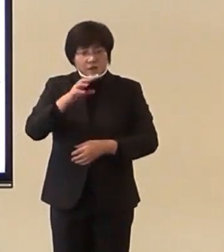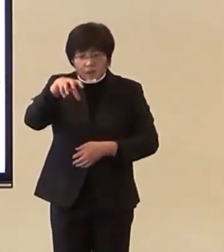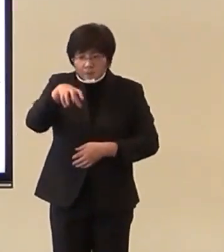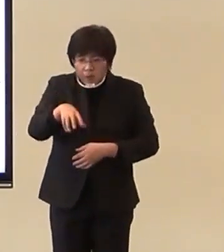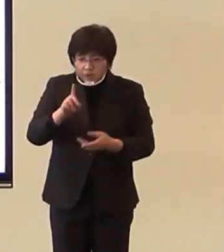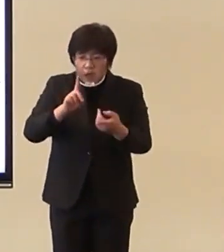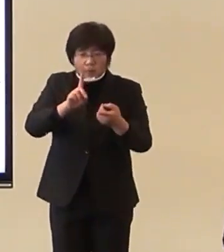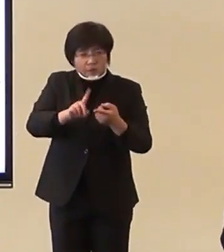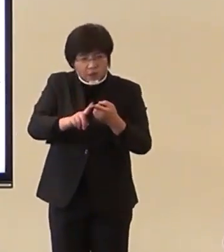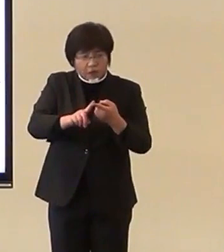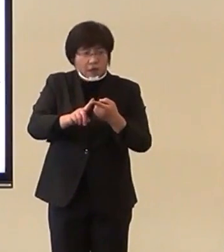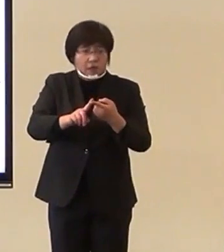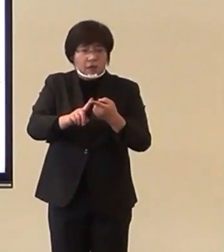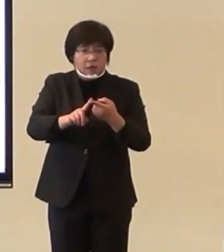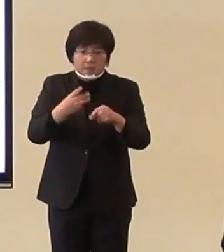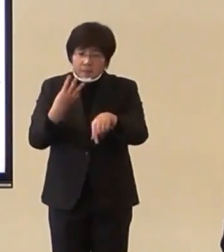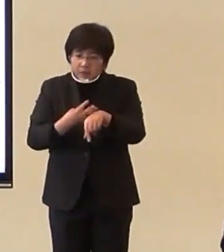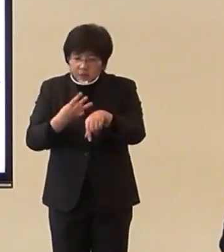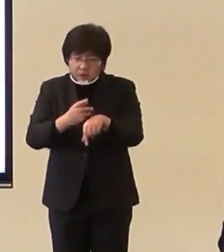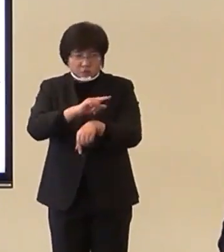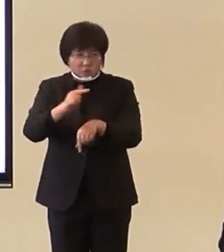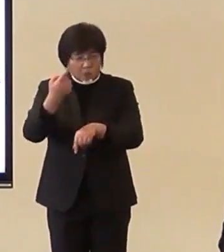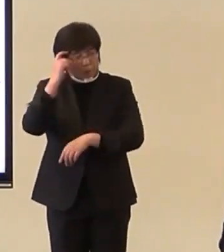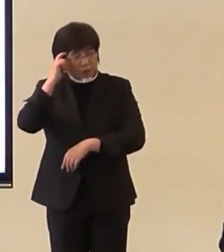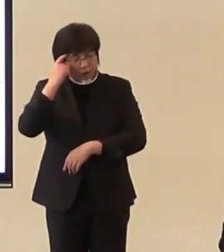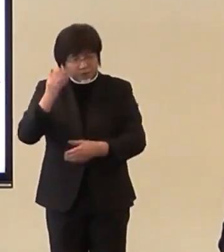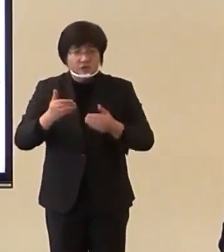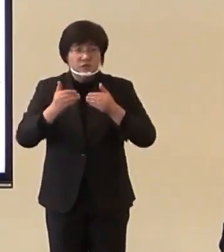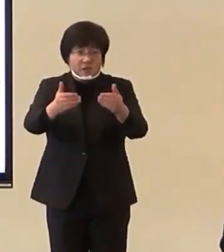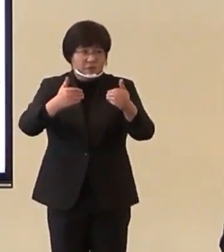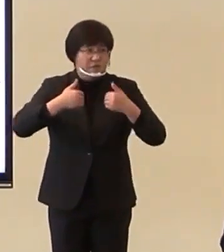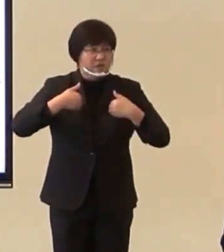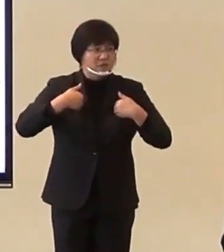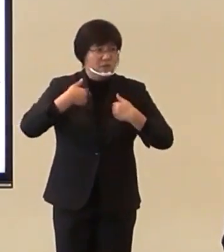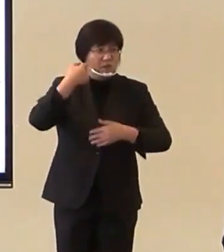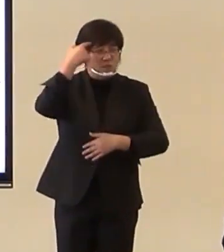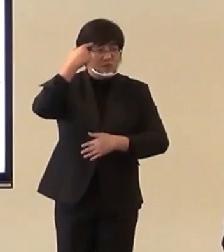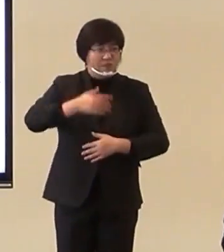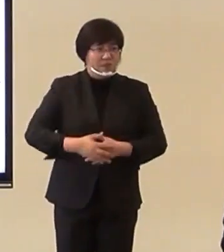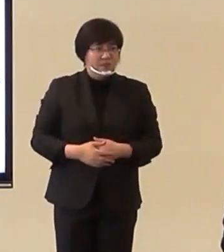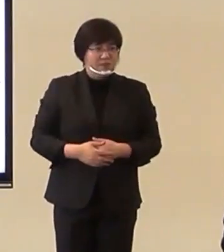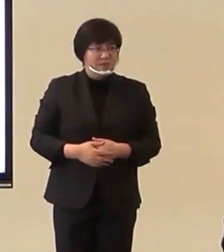げるかみたいな、まあそういう形の思いでやっております。よろしいですか。